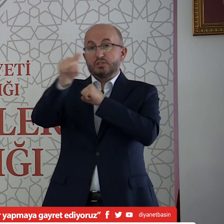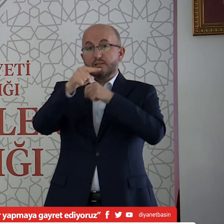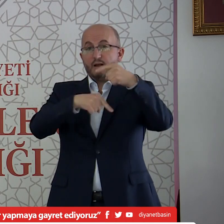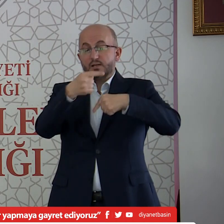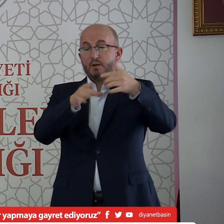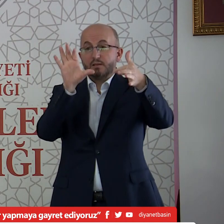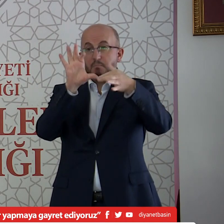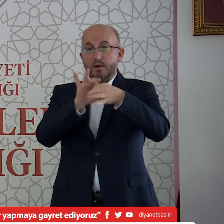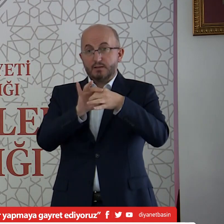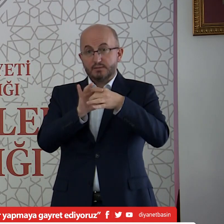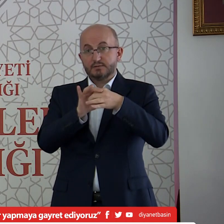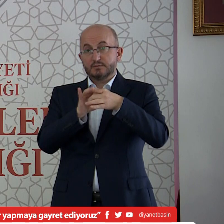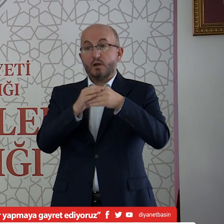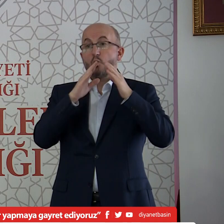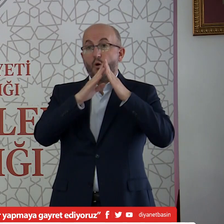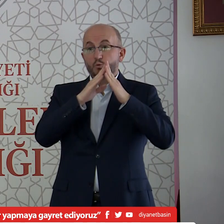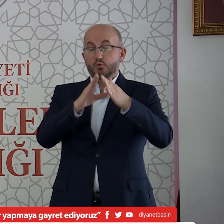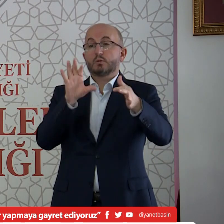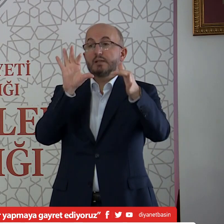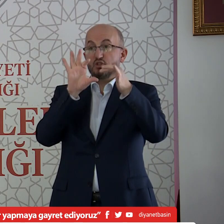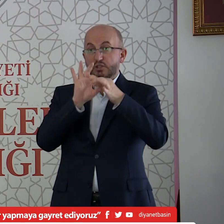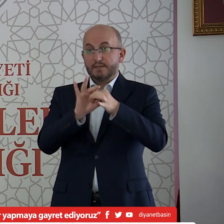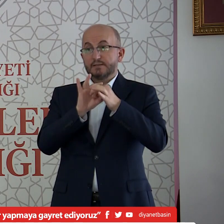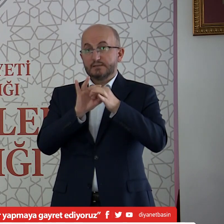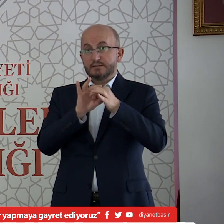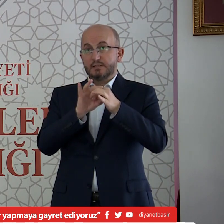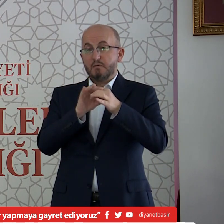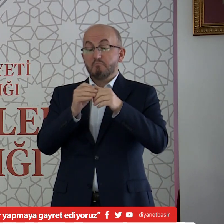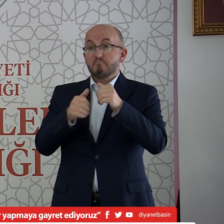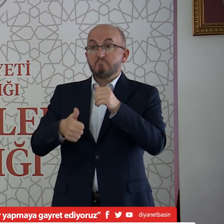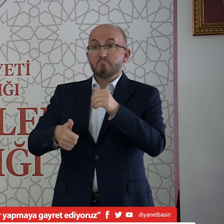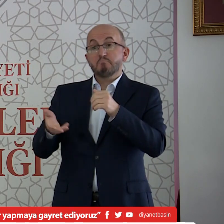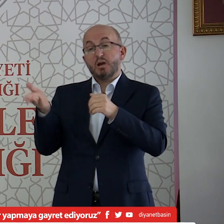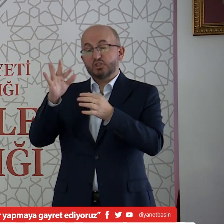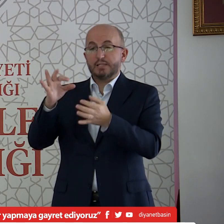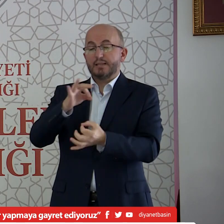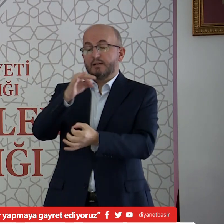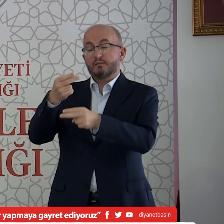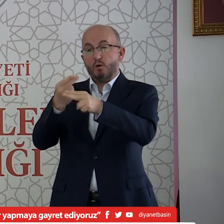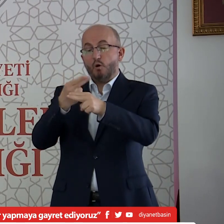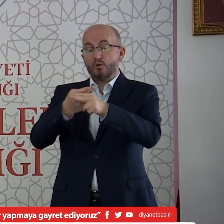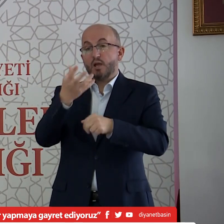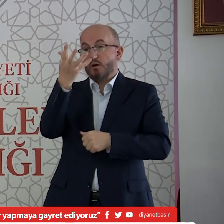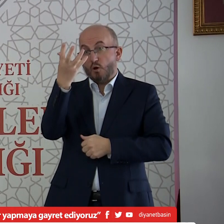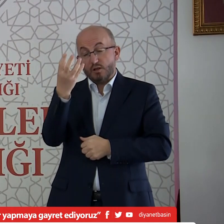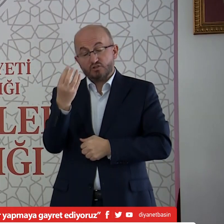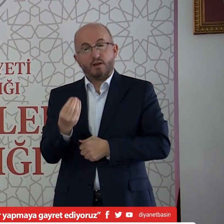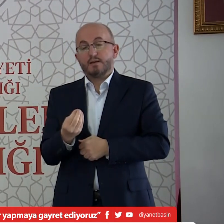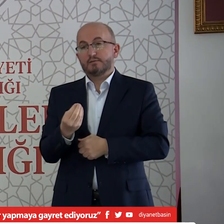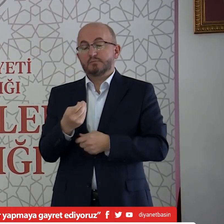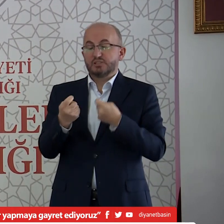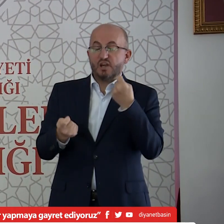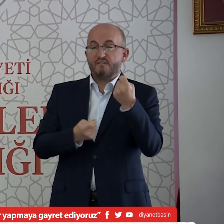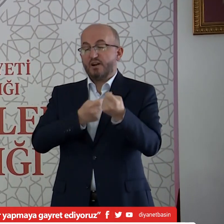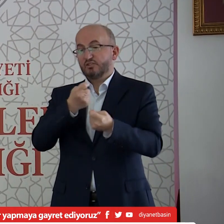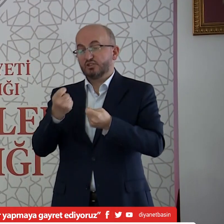akrabalık ilişkilerinizde, komşuluk ilişkilerinizde başkalarına da örneklik teşkil edecek bir tavır